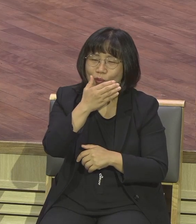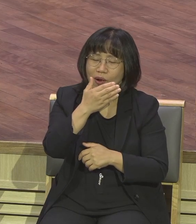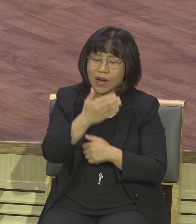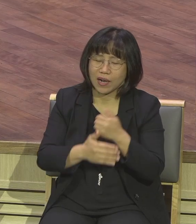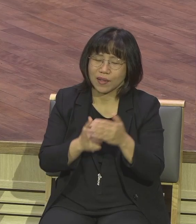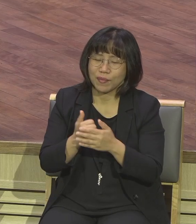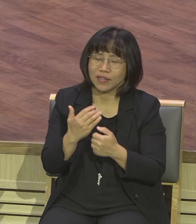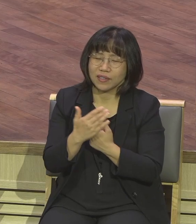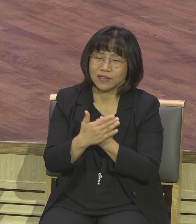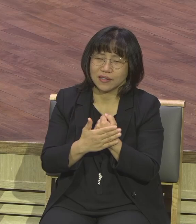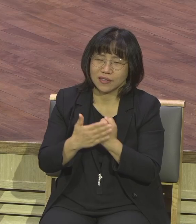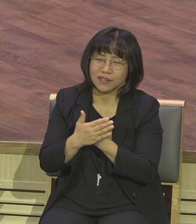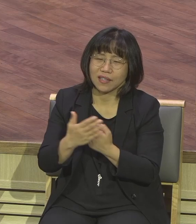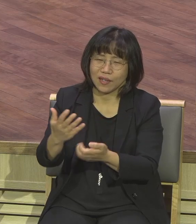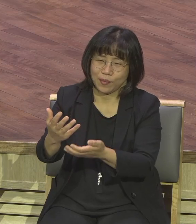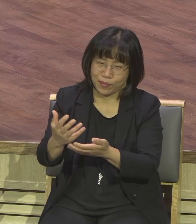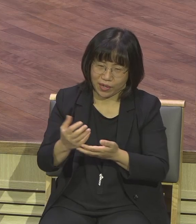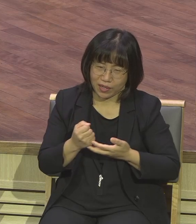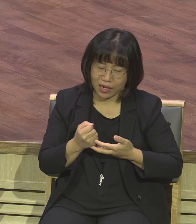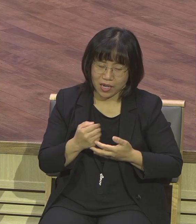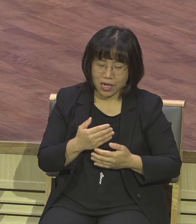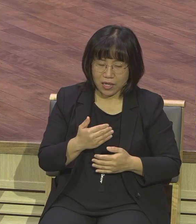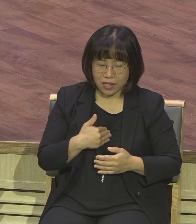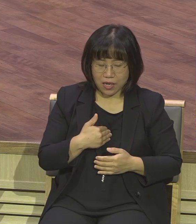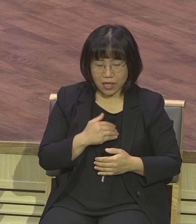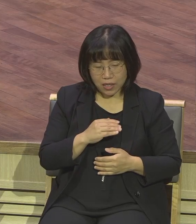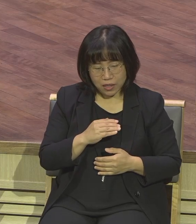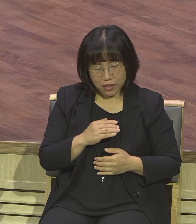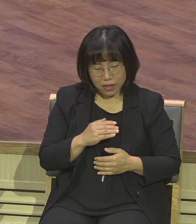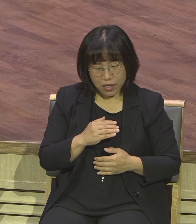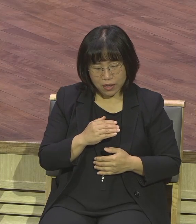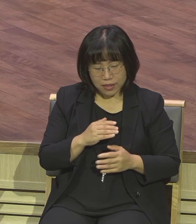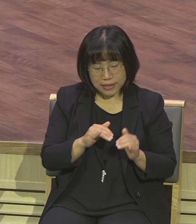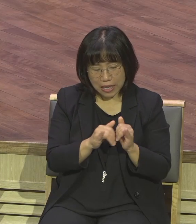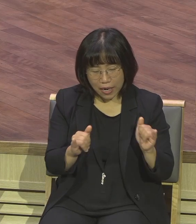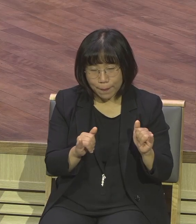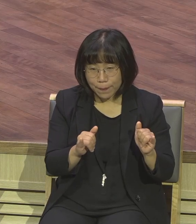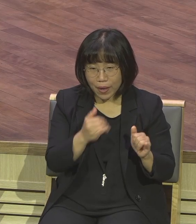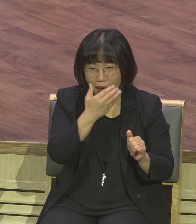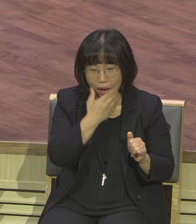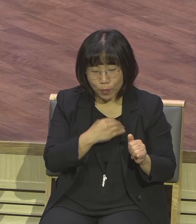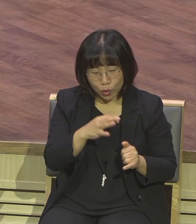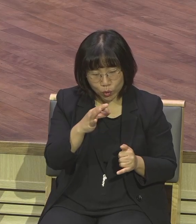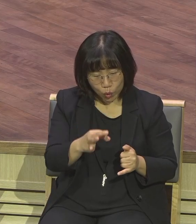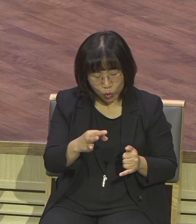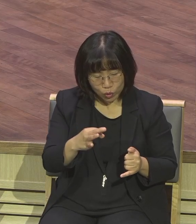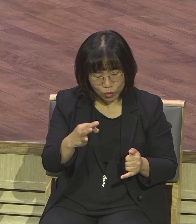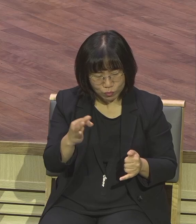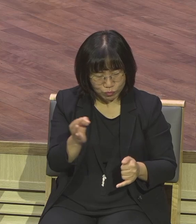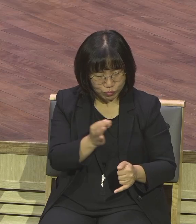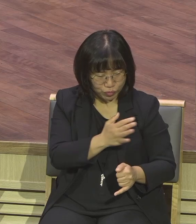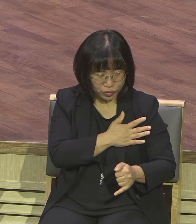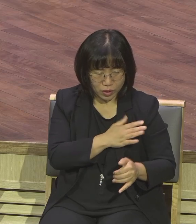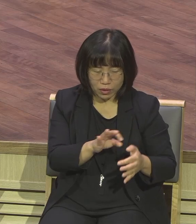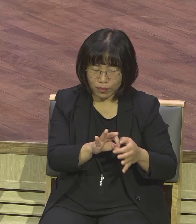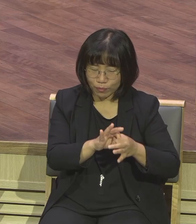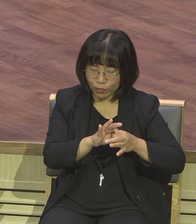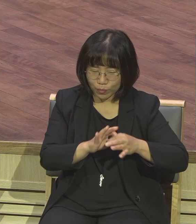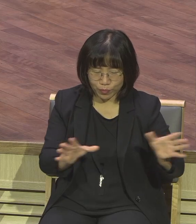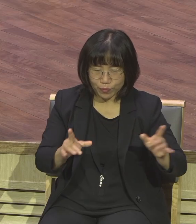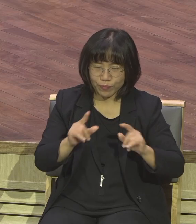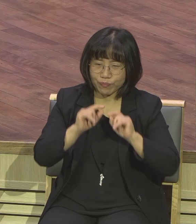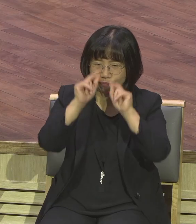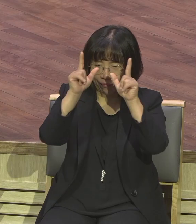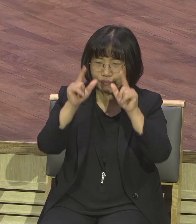은혜를 받았어요. 인생의 참 행복이 돈이 아니구나. 돈 많은 것이 있는 것이 아니구나.